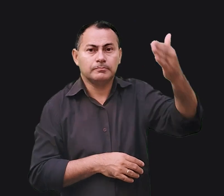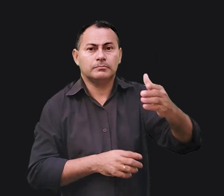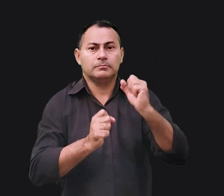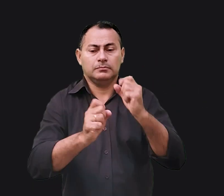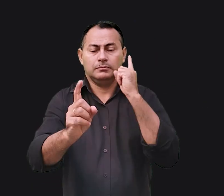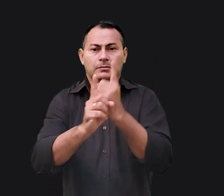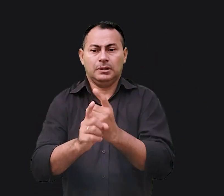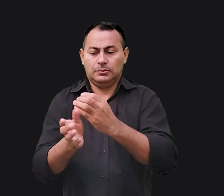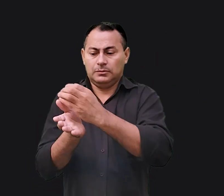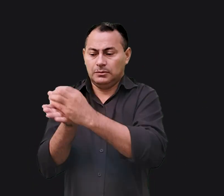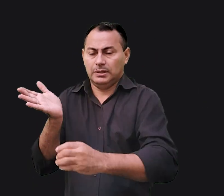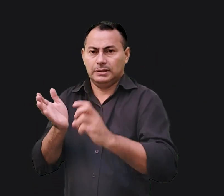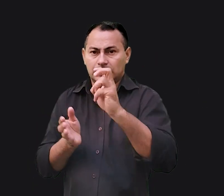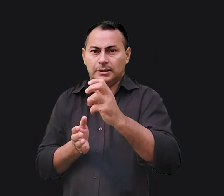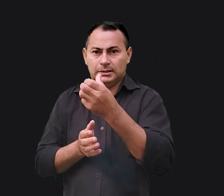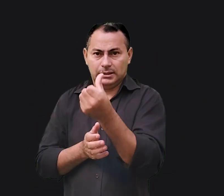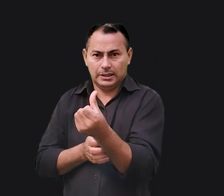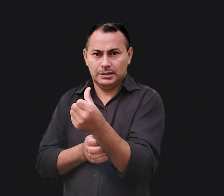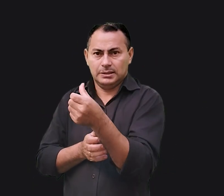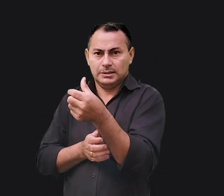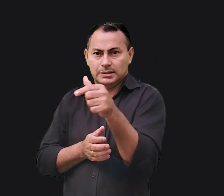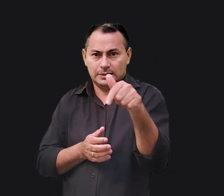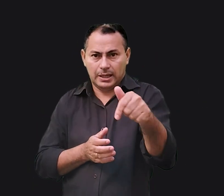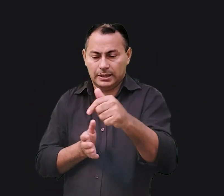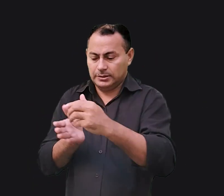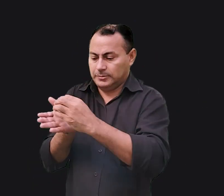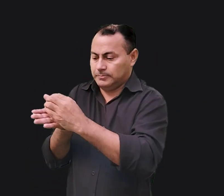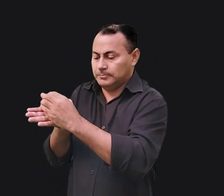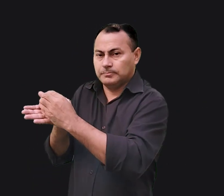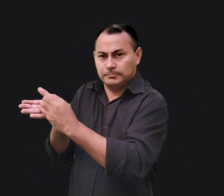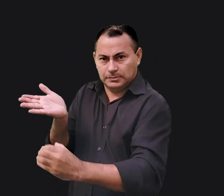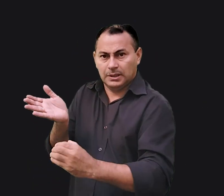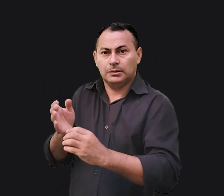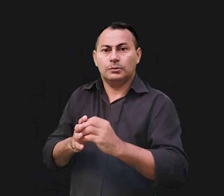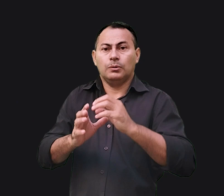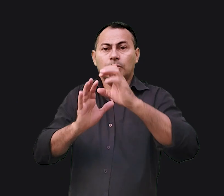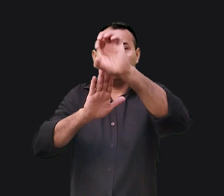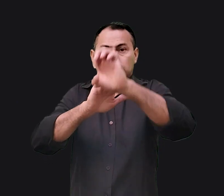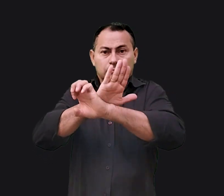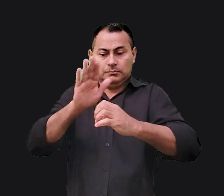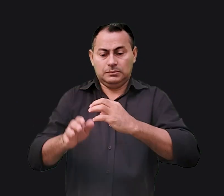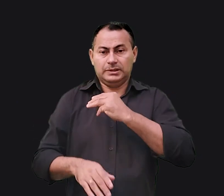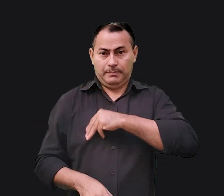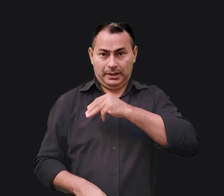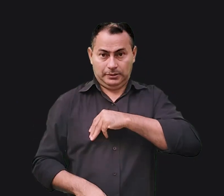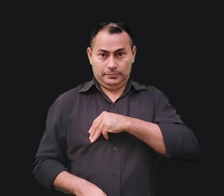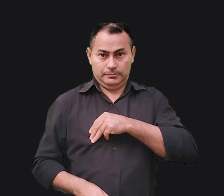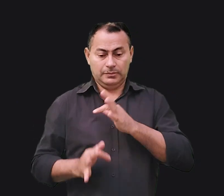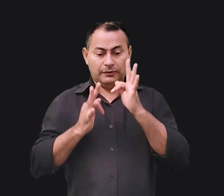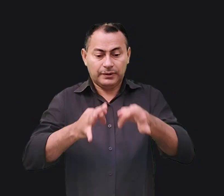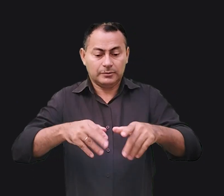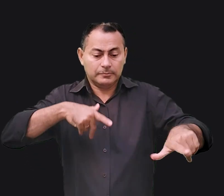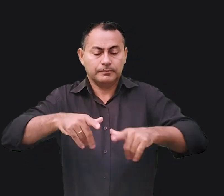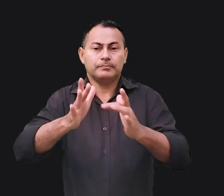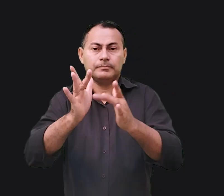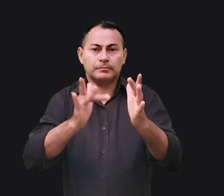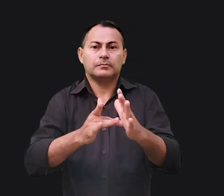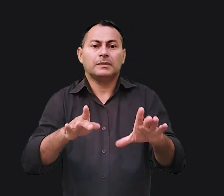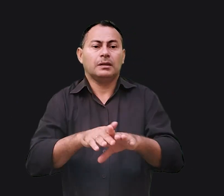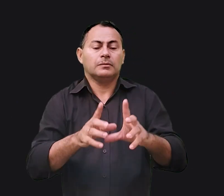ser encontrado nos capítulos 5, 6 e 7 do Evangelho de Mateus. É interessante notar que, no final de seu ministério, Jesus também tem optado